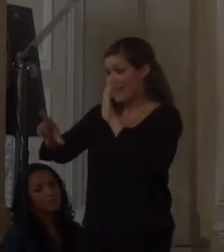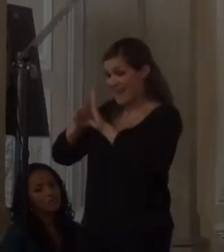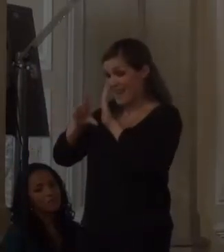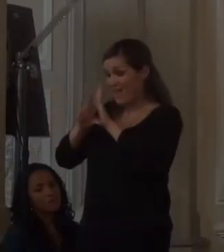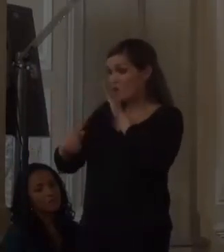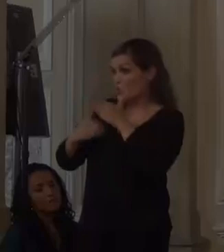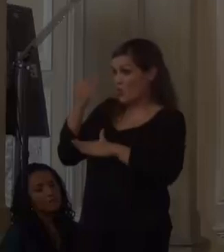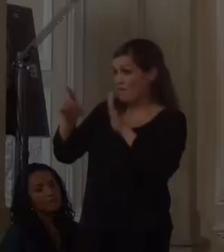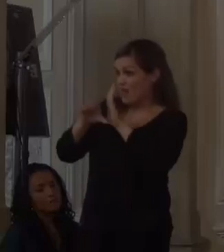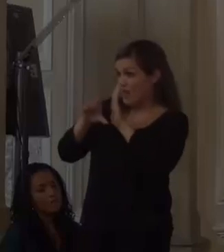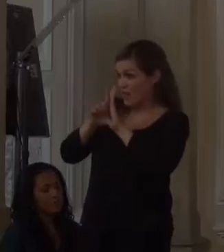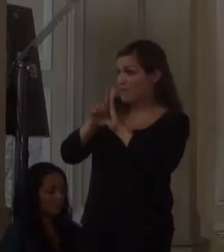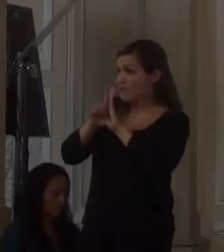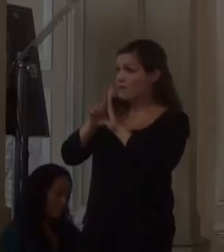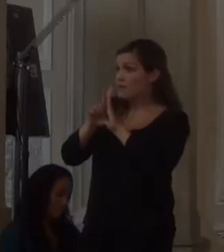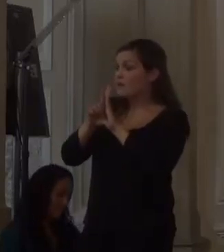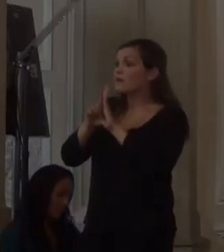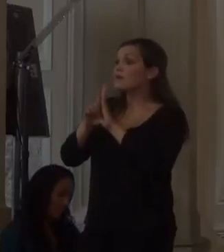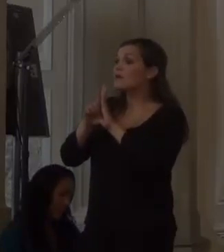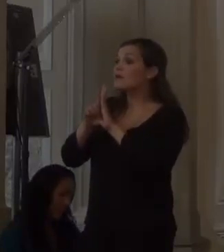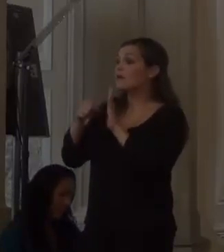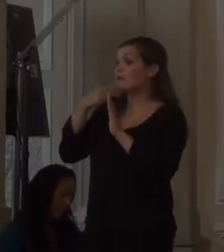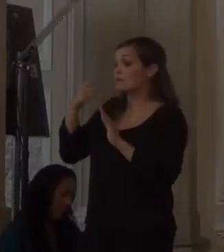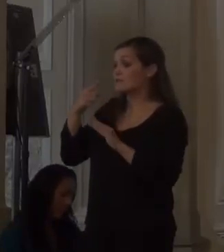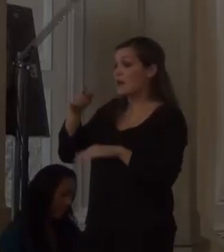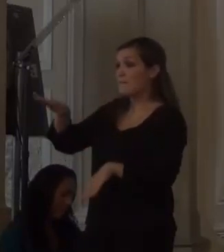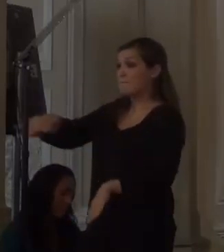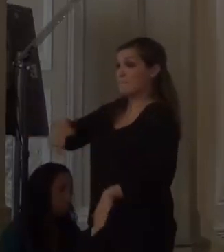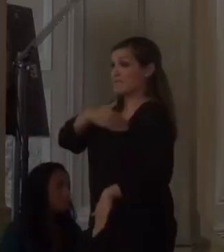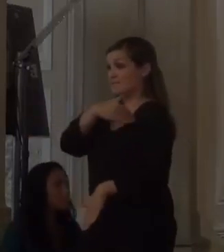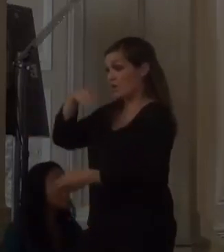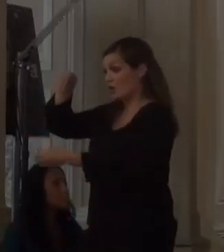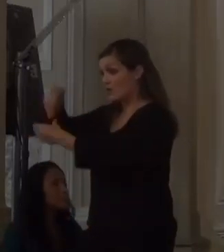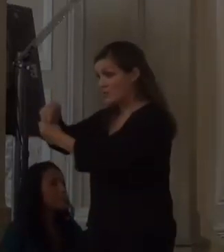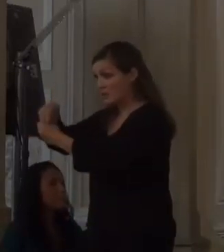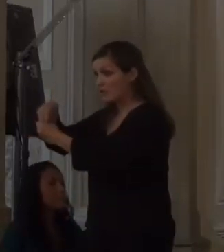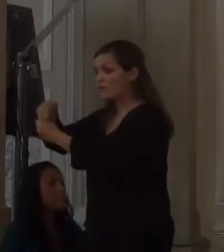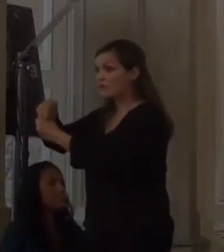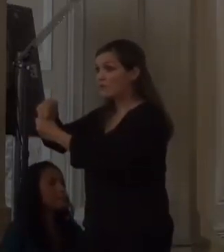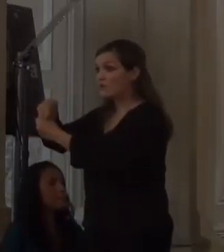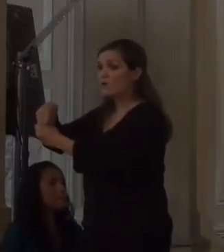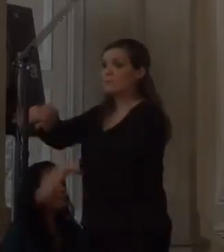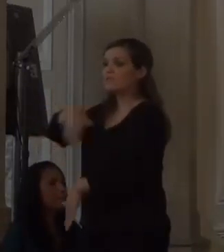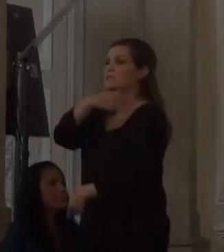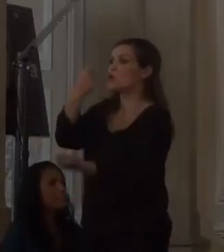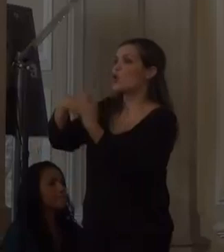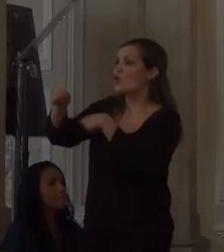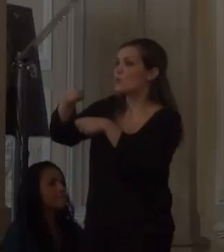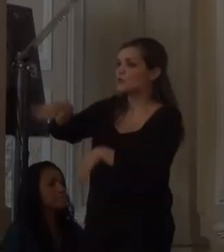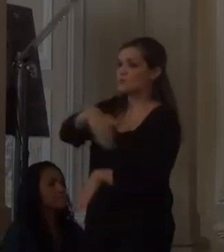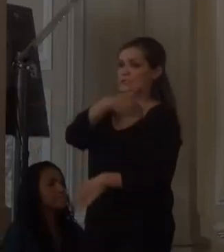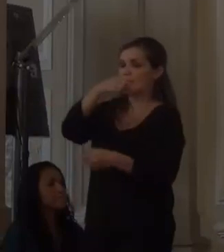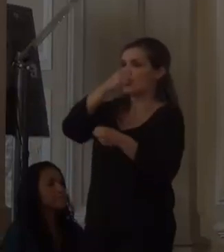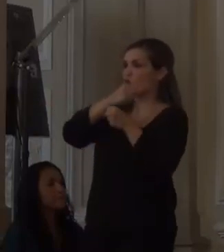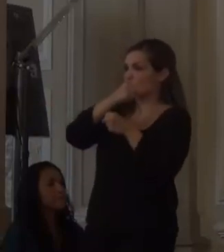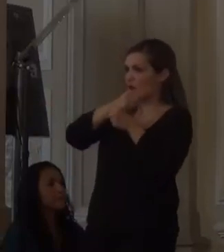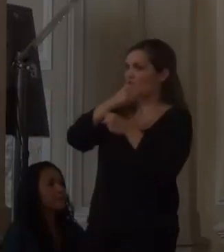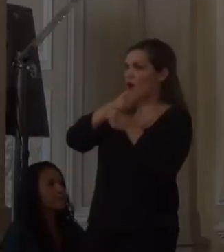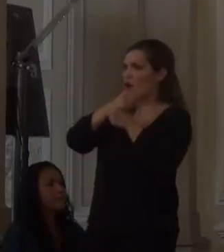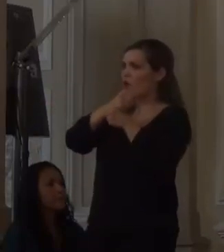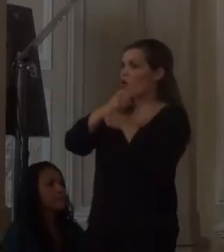la integración por parte de los ministerios del Interior, de Comercio y de Trabajo, de